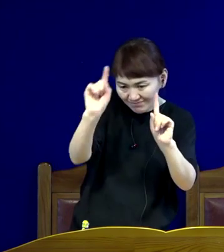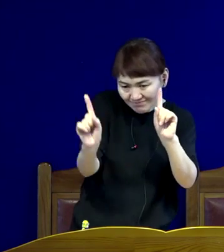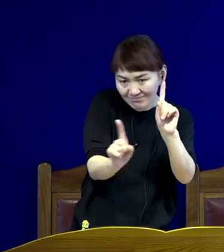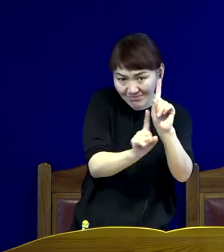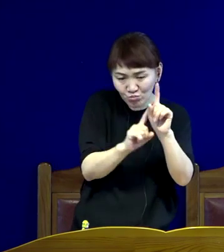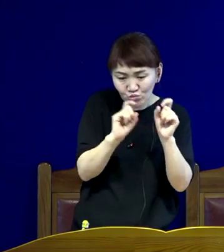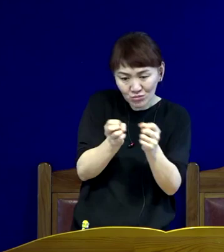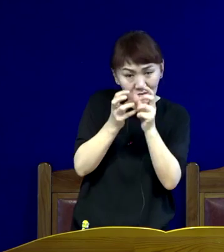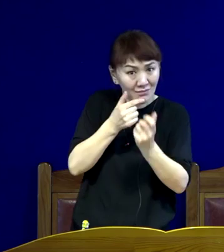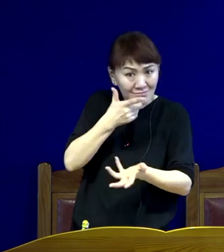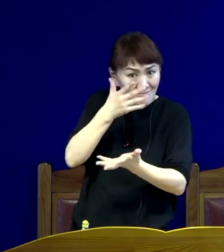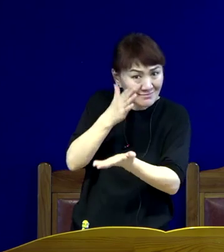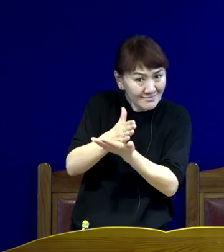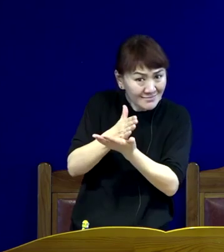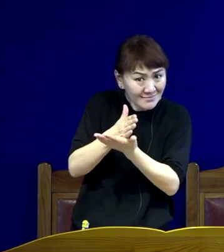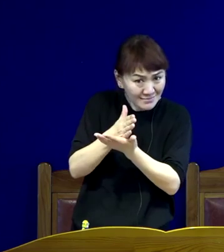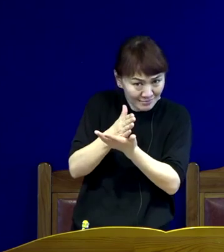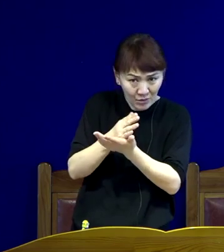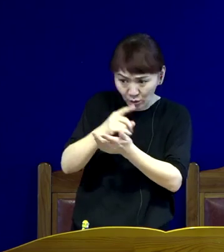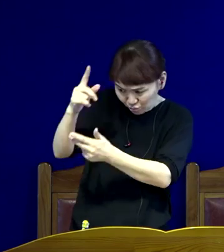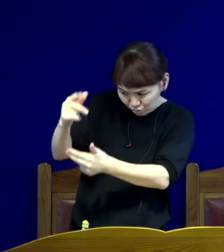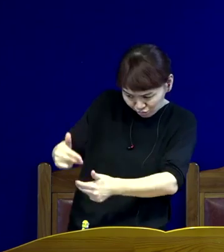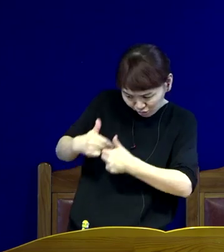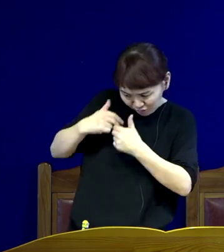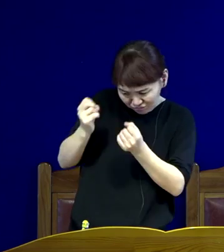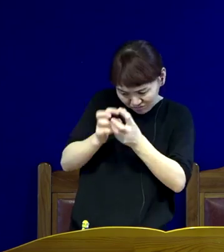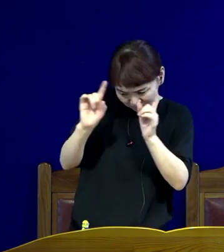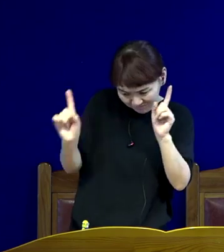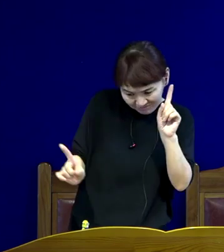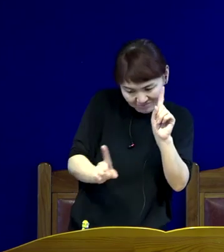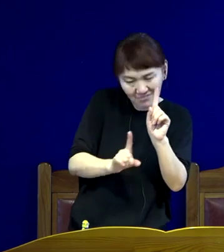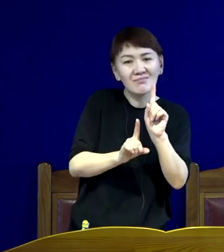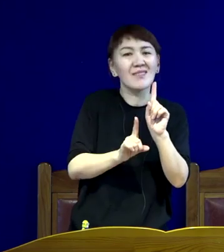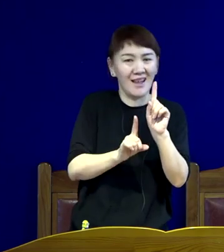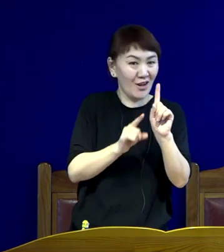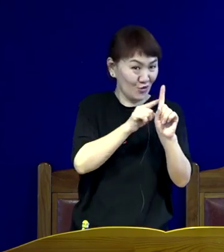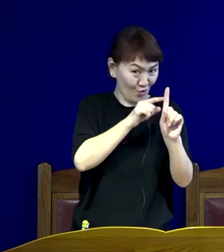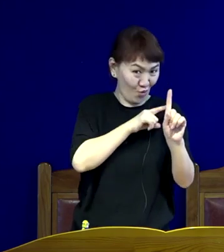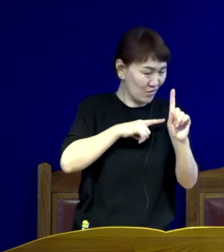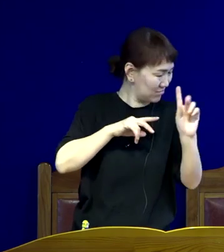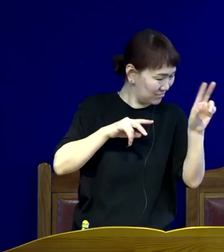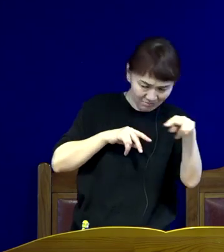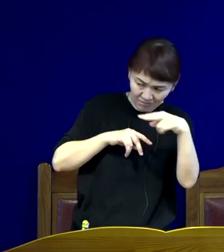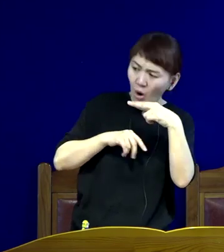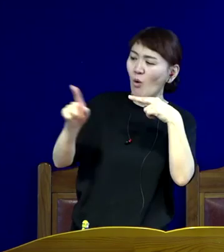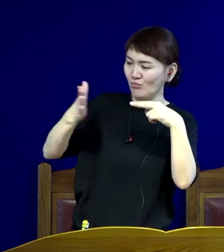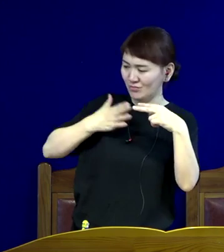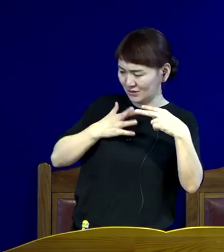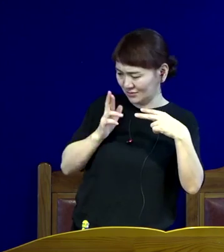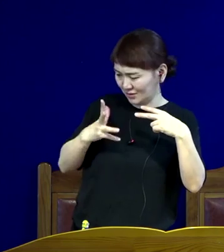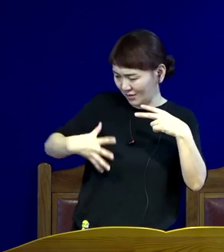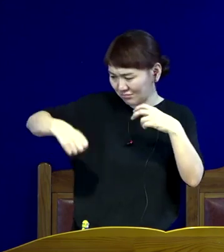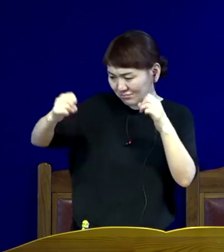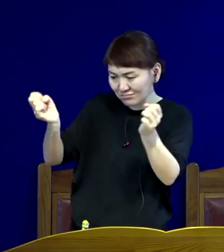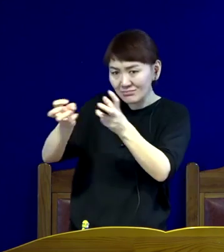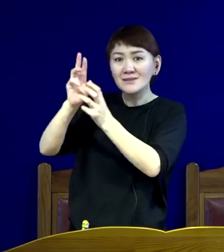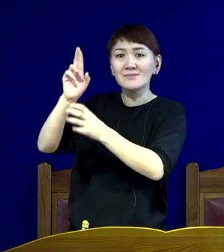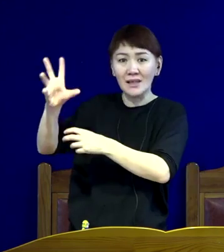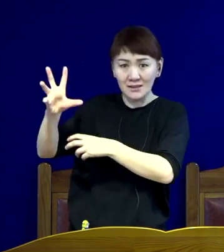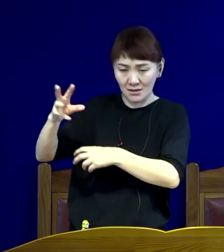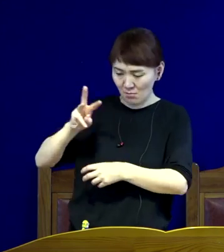туслагч бүтээлийг нь харчаад яснаас нь авсанс махнаас нь авсан мах гэсэн байна. Тэгээ бас ир хүний хийсэн